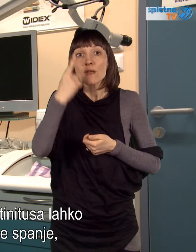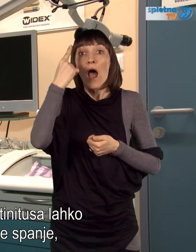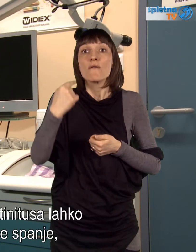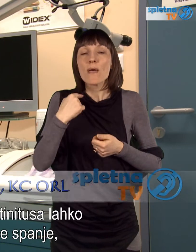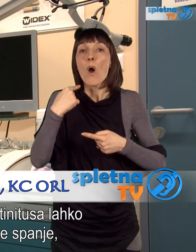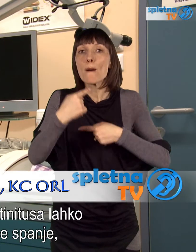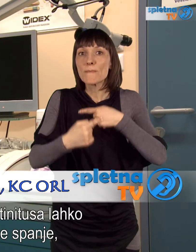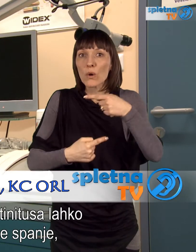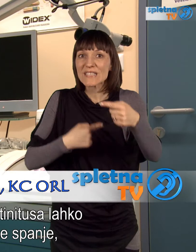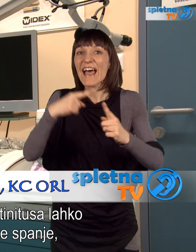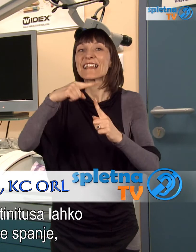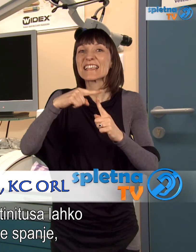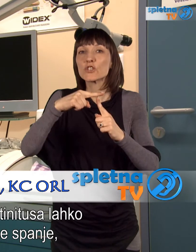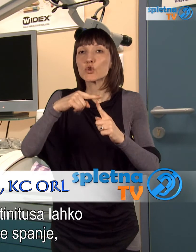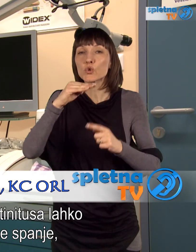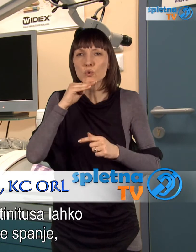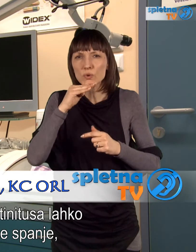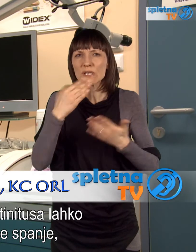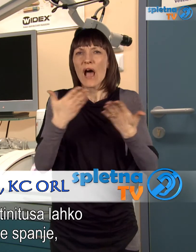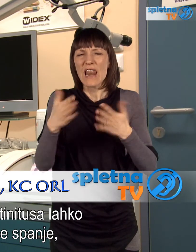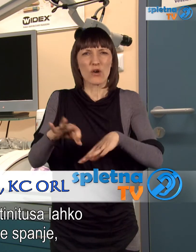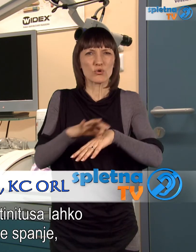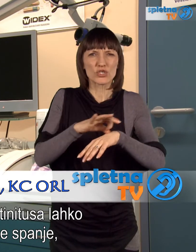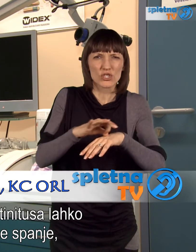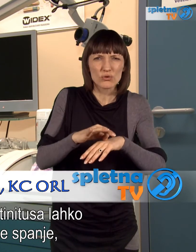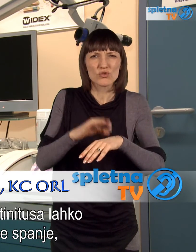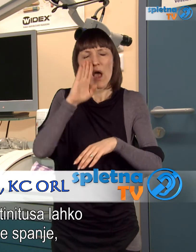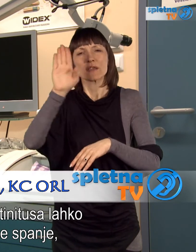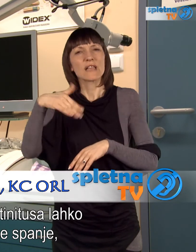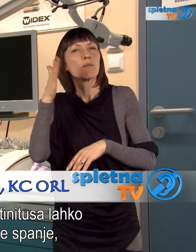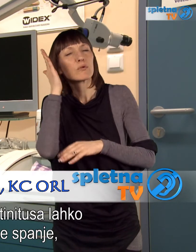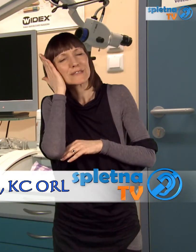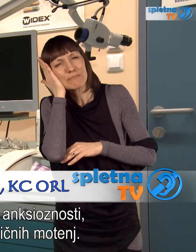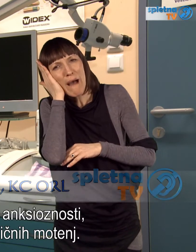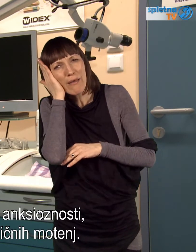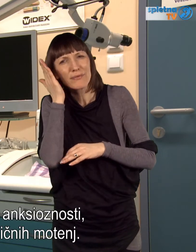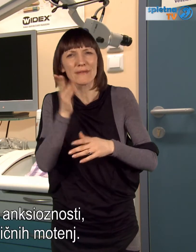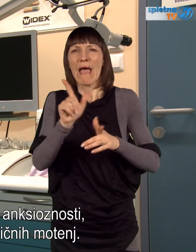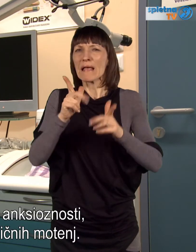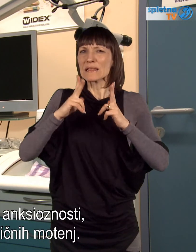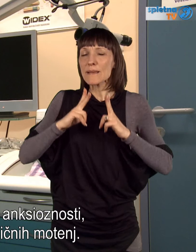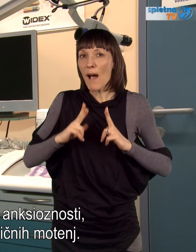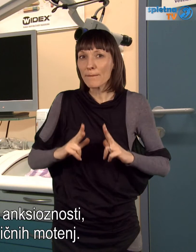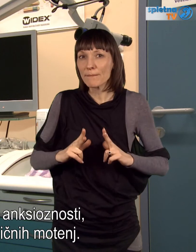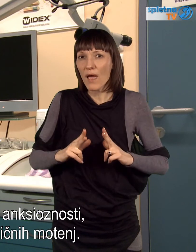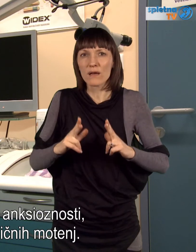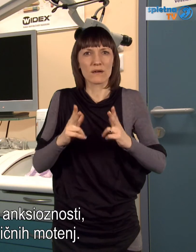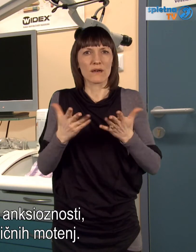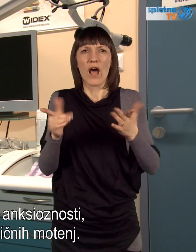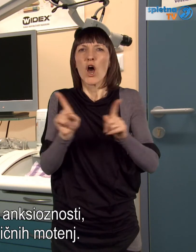Vemo, da posledice tinitusa so lahko razdražljivost, slabše spanje, nemir, lahko vodijo tudi